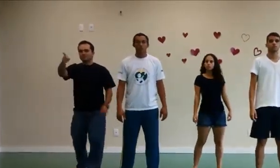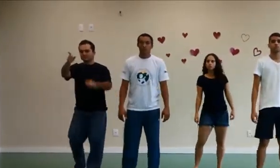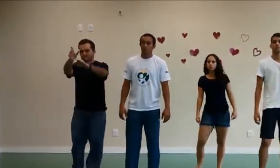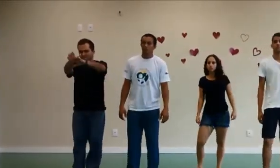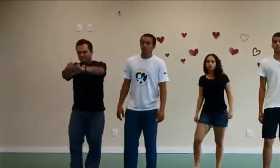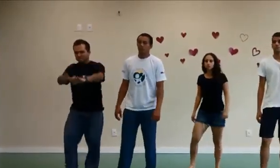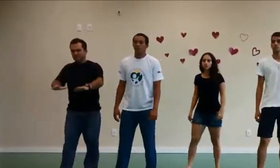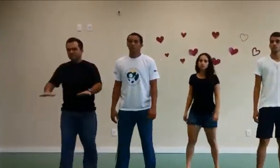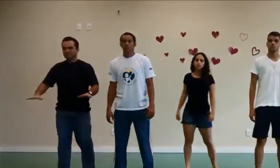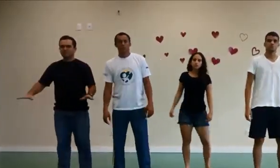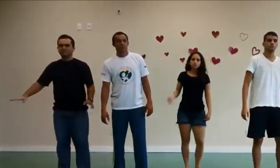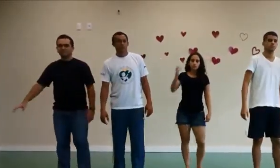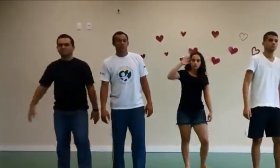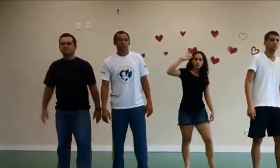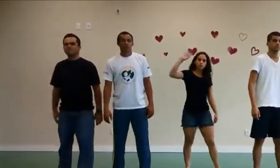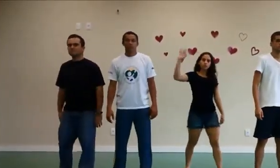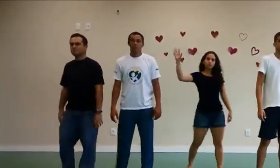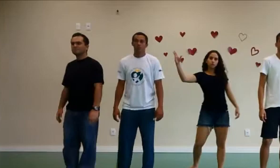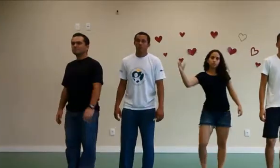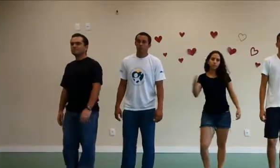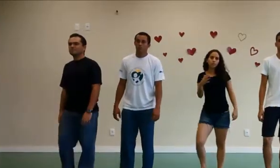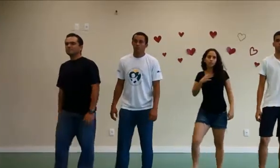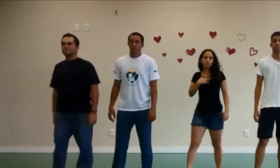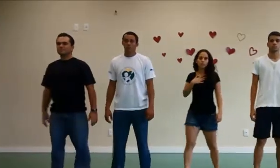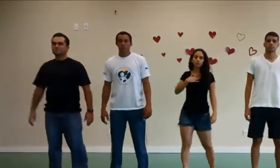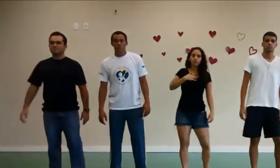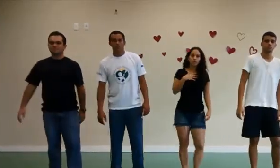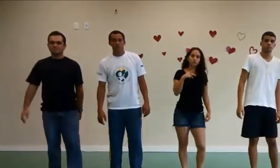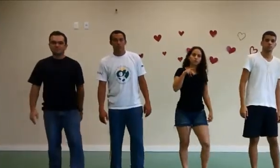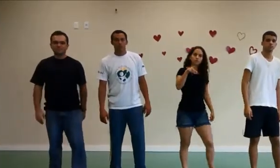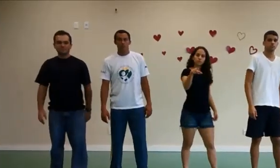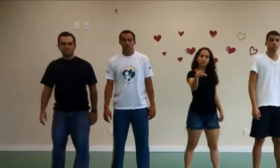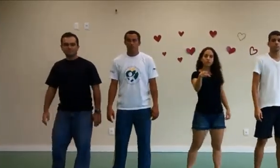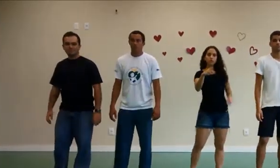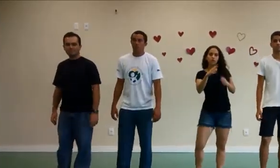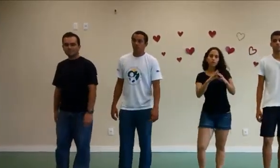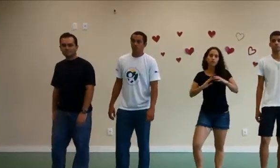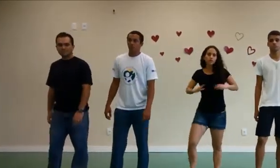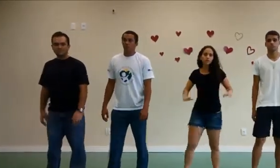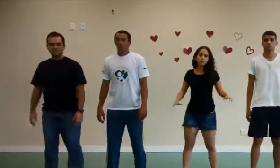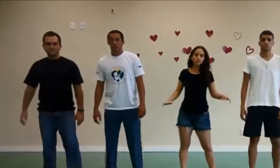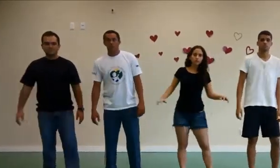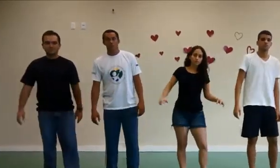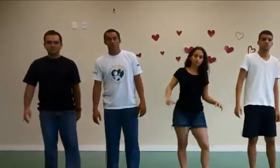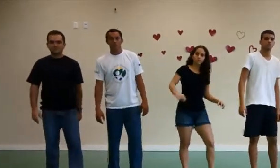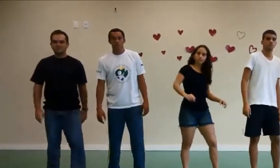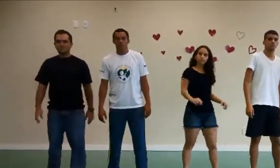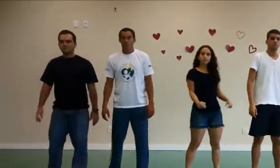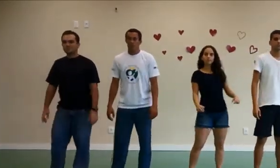Você é assim, um sonho pra mim. Você é assim.